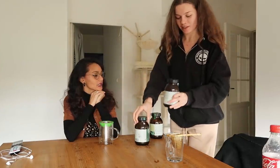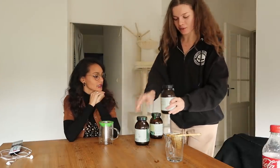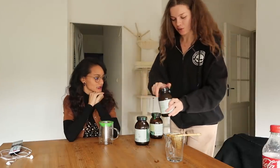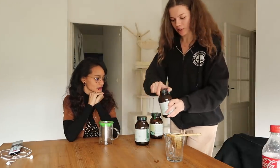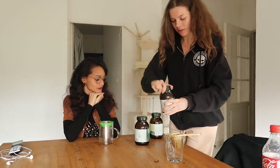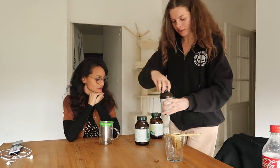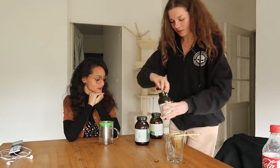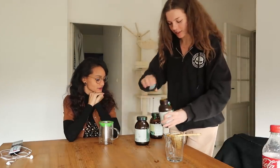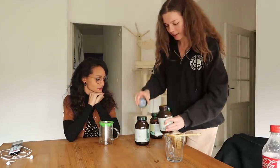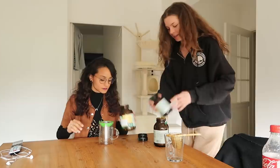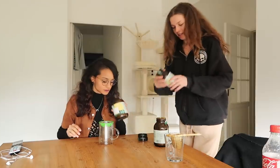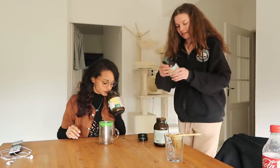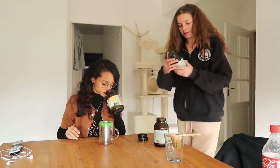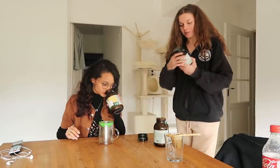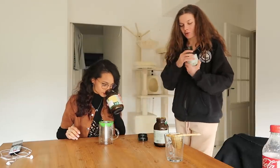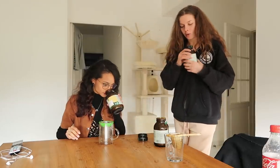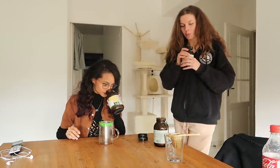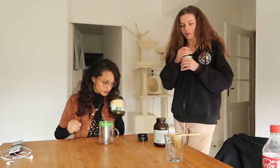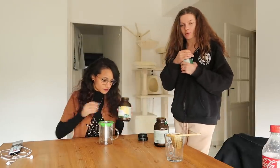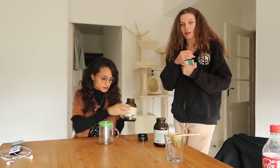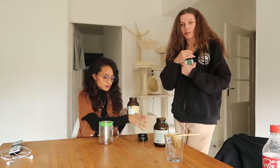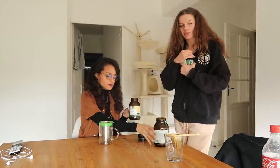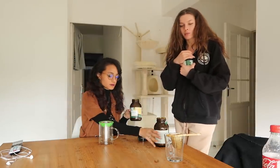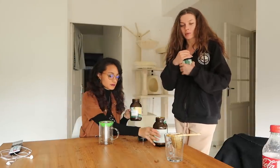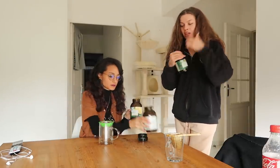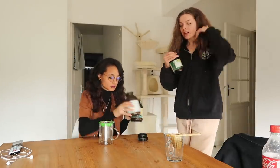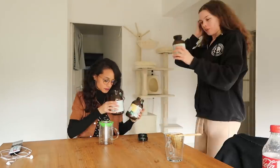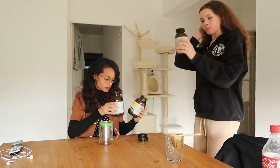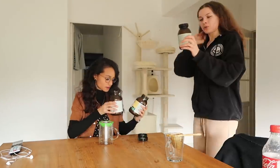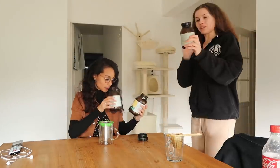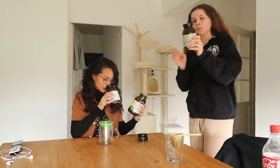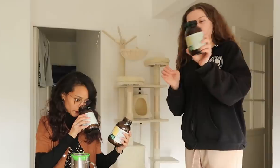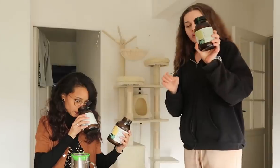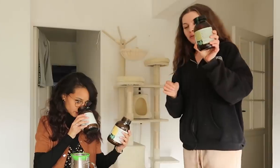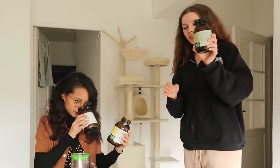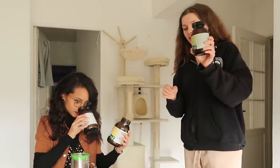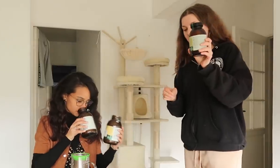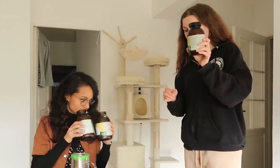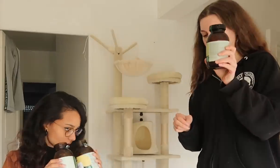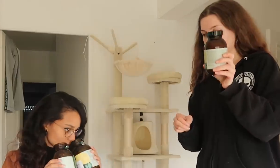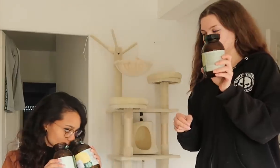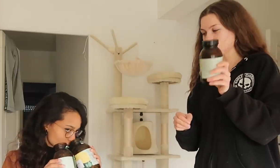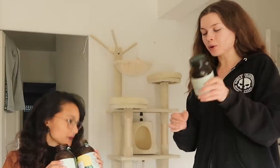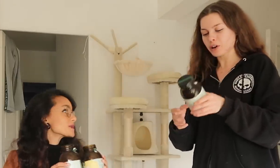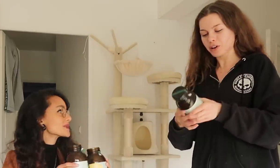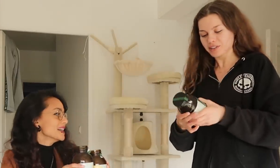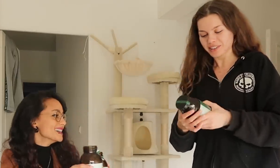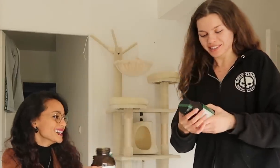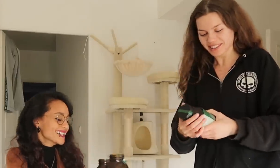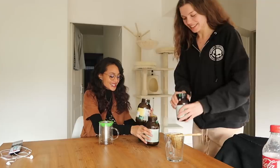attends, je vais te les faire sentir. Moi, je vais reprendre celui-là parce que c'est mon bébé. En fait, plus ça va, plus je le vois descendre, plus je pleure.